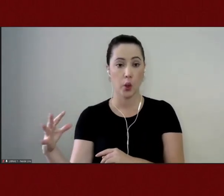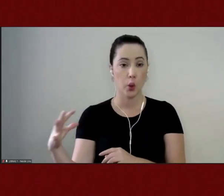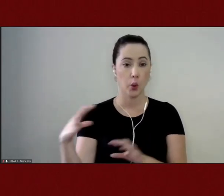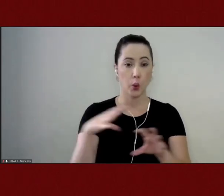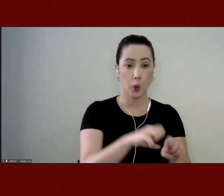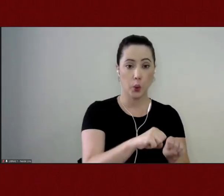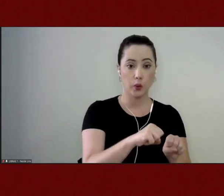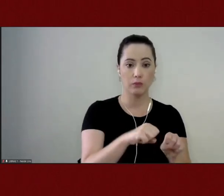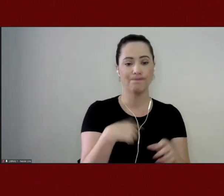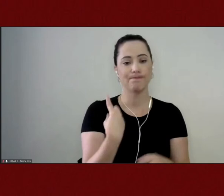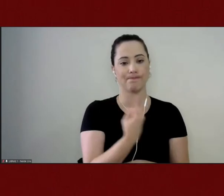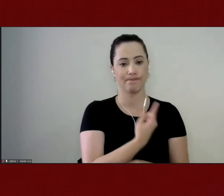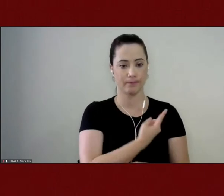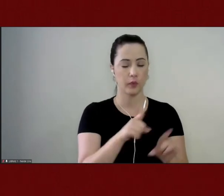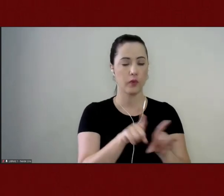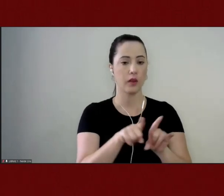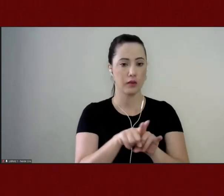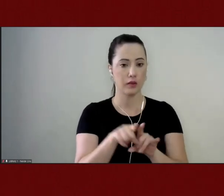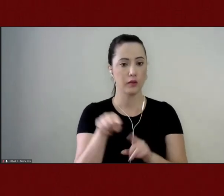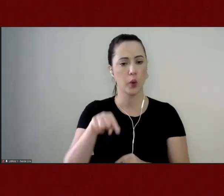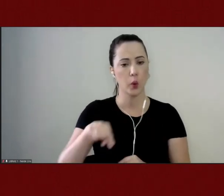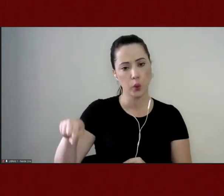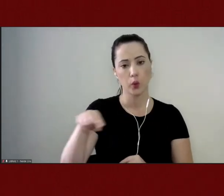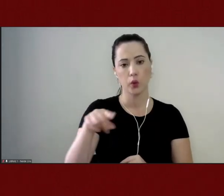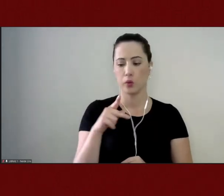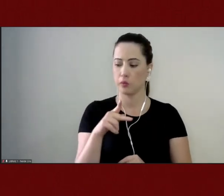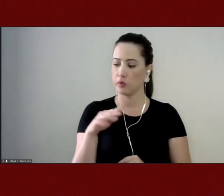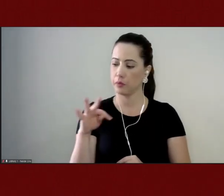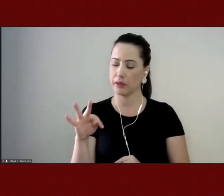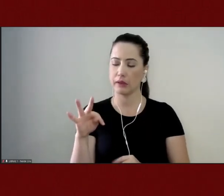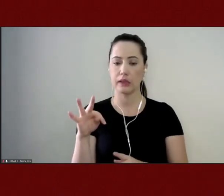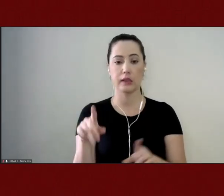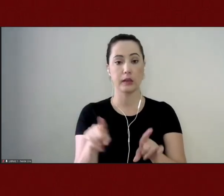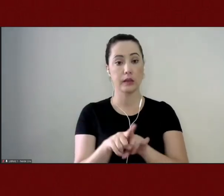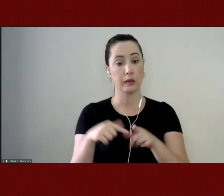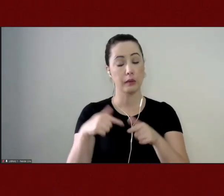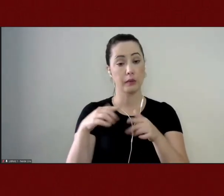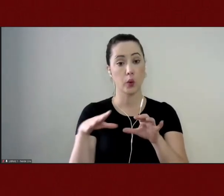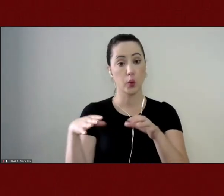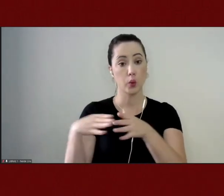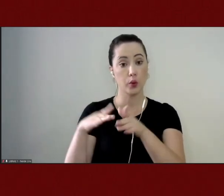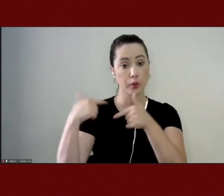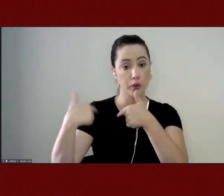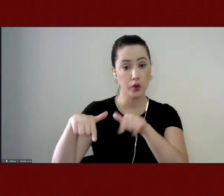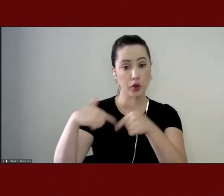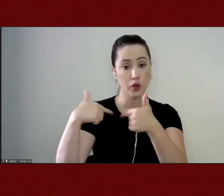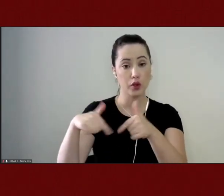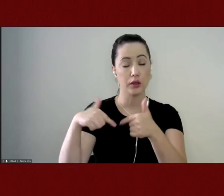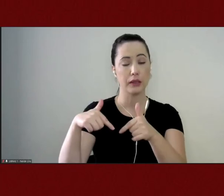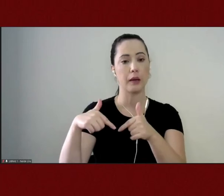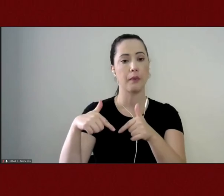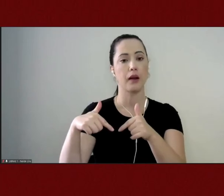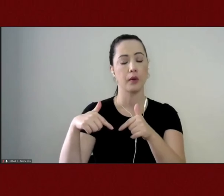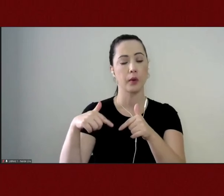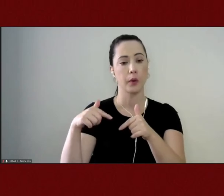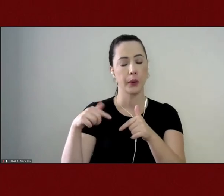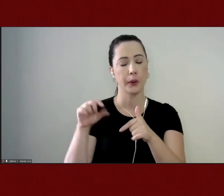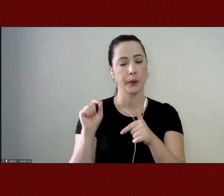Eles passaram a fazer uma organização de trabalhadores muito fracionada,